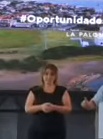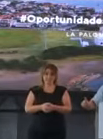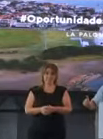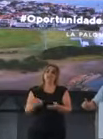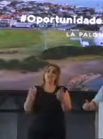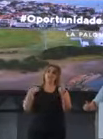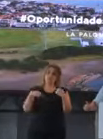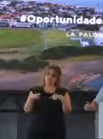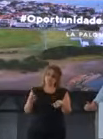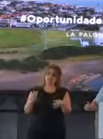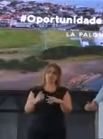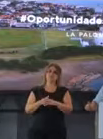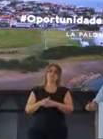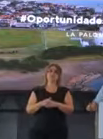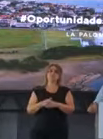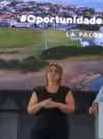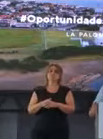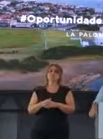cual, compañero,